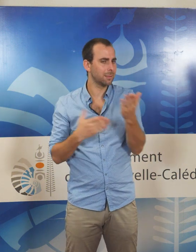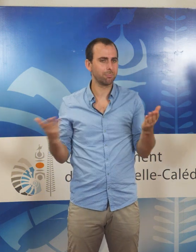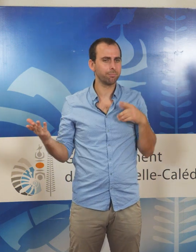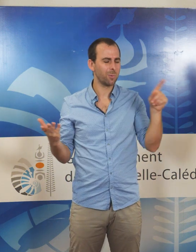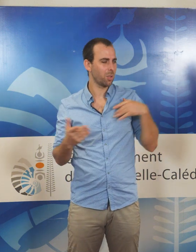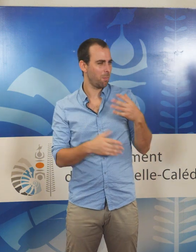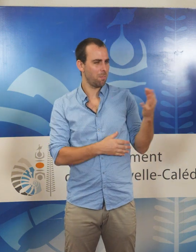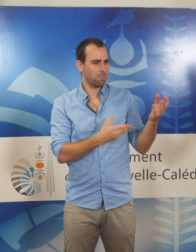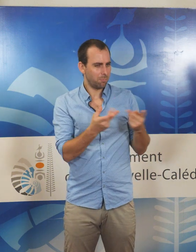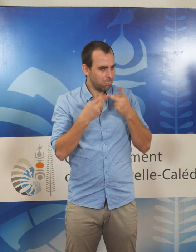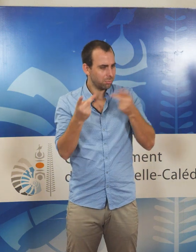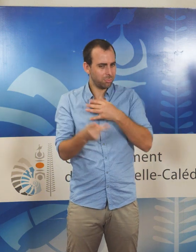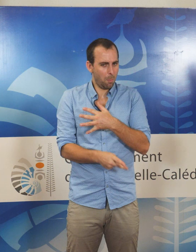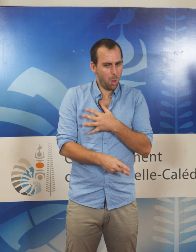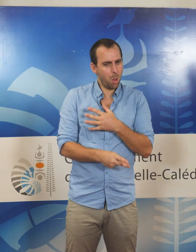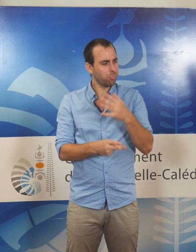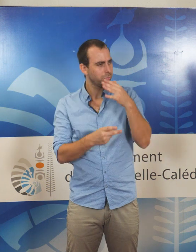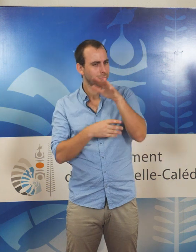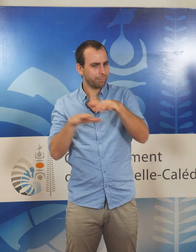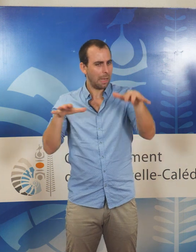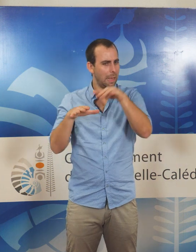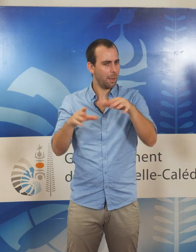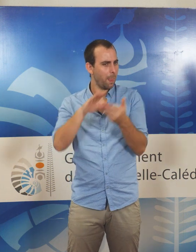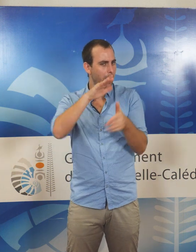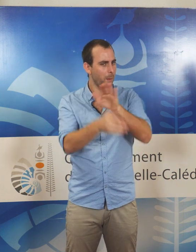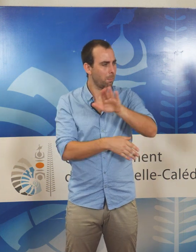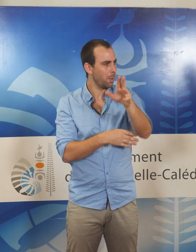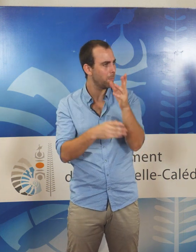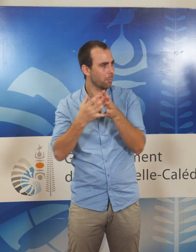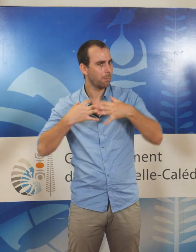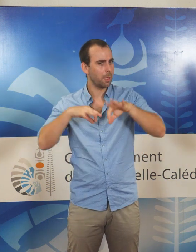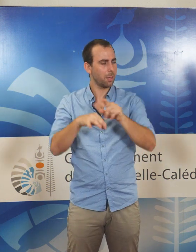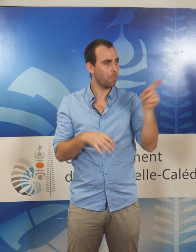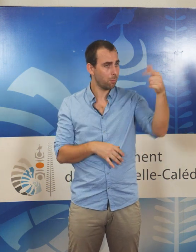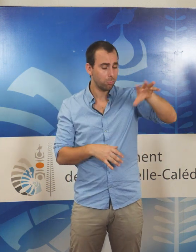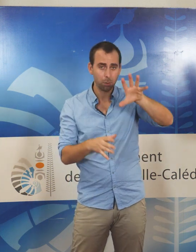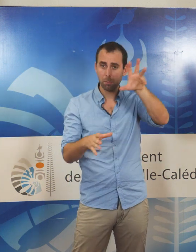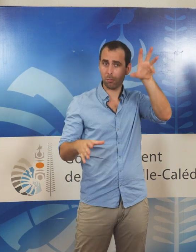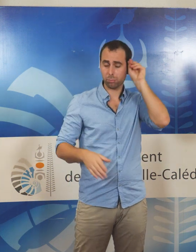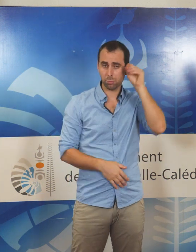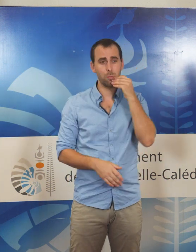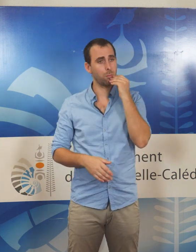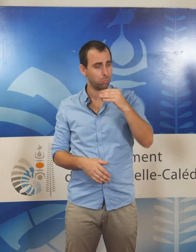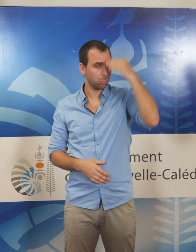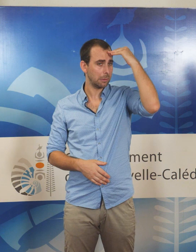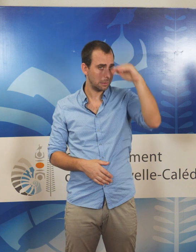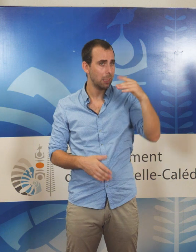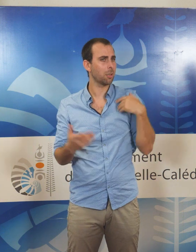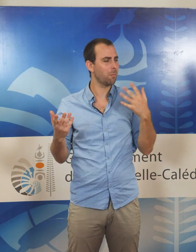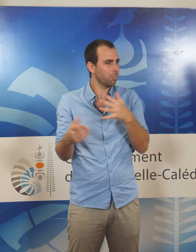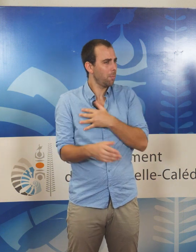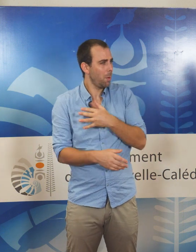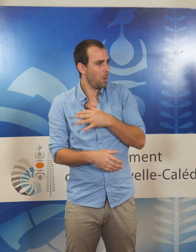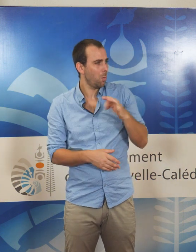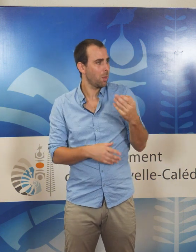par certaines aires coutumières du pays. Est-ce que vous les entendez justement ? Il y a quand même des craintes d'échauffourées comme ça s'est déjà passé dans le passé,